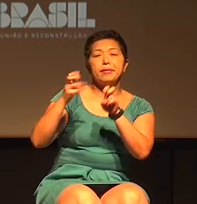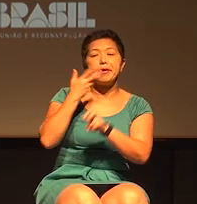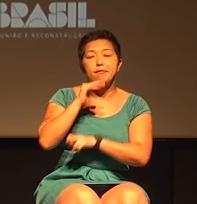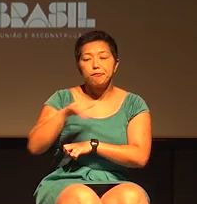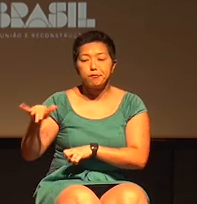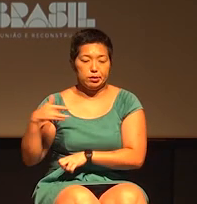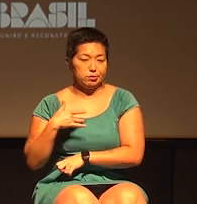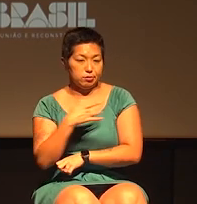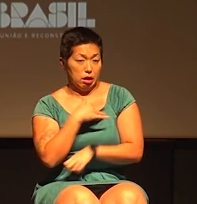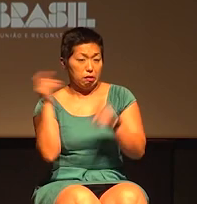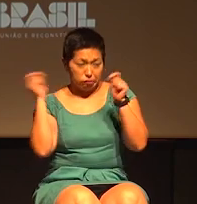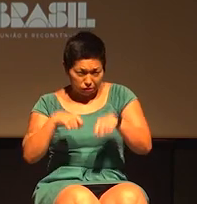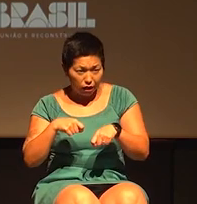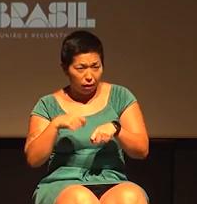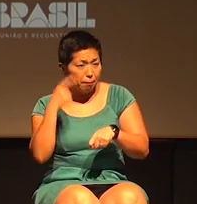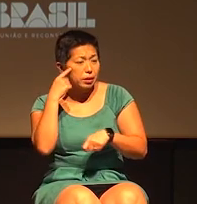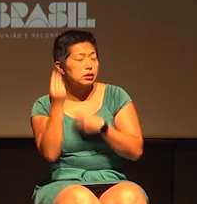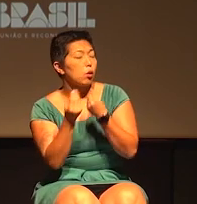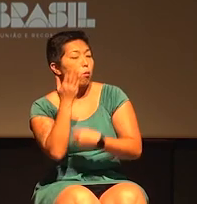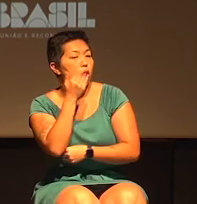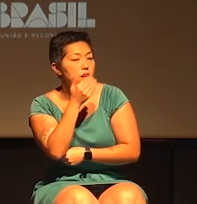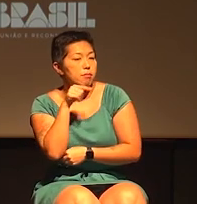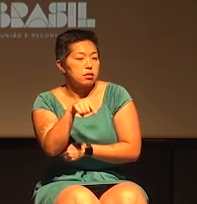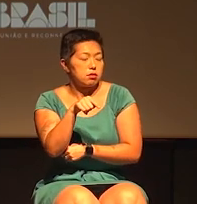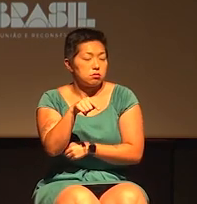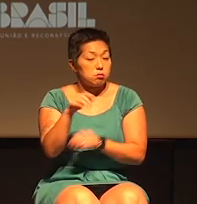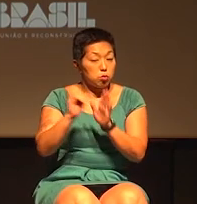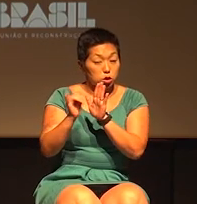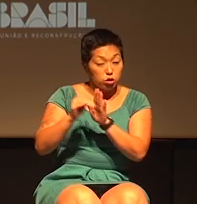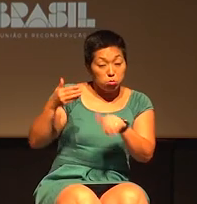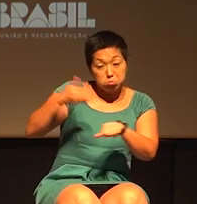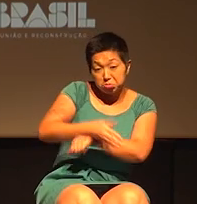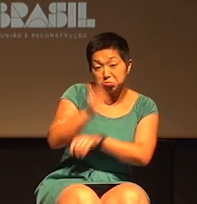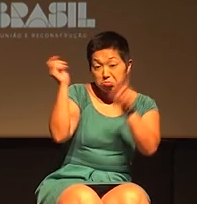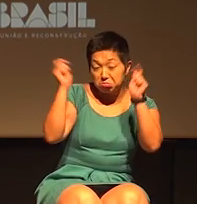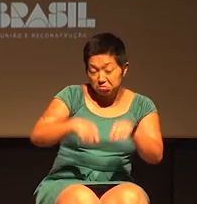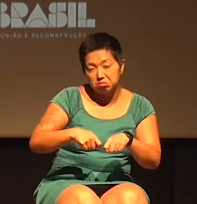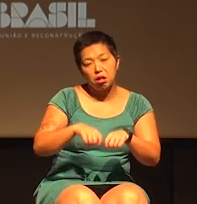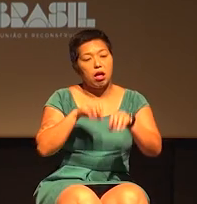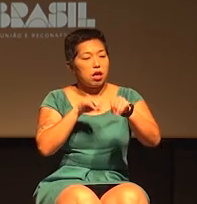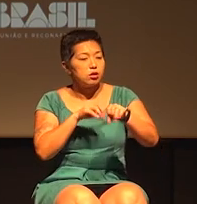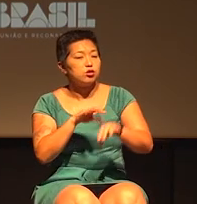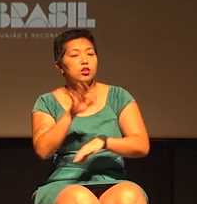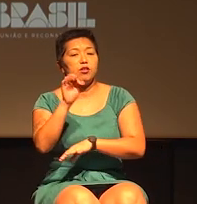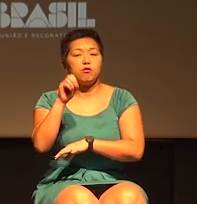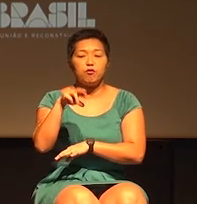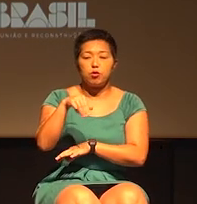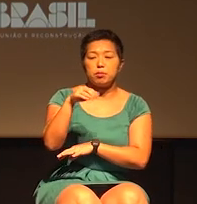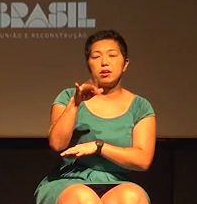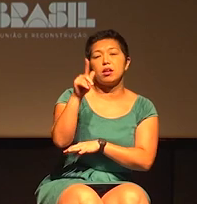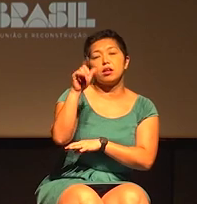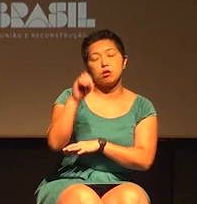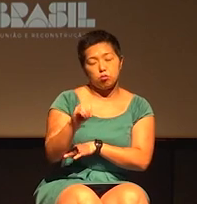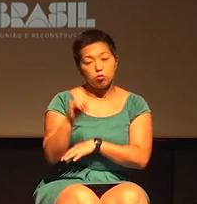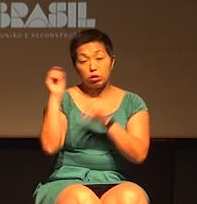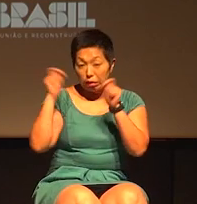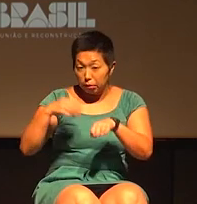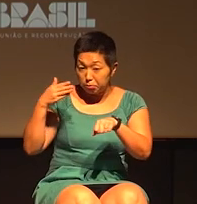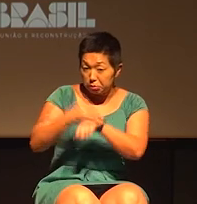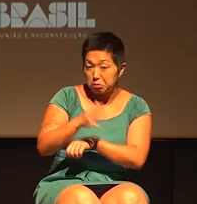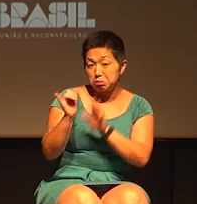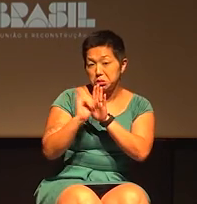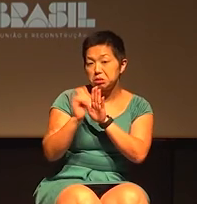dá para entrar nesse edital a alimentação Dá para entrar nesse edital a educação a escolinha Formigueiro Dá para entrar nesse edital